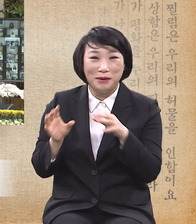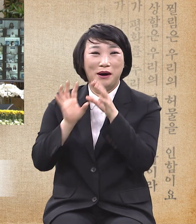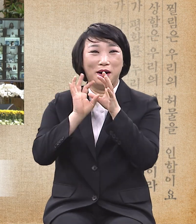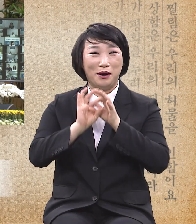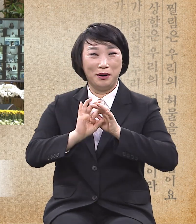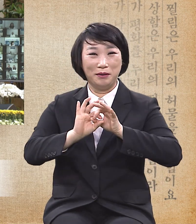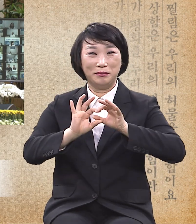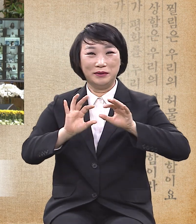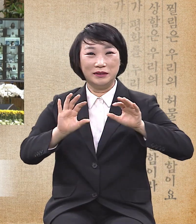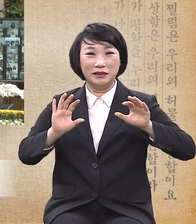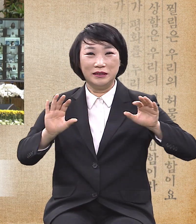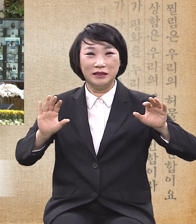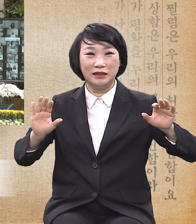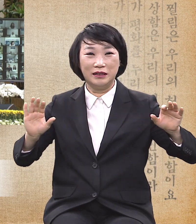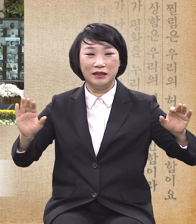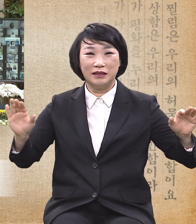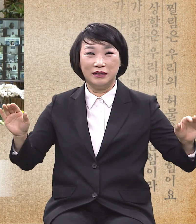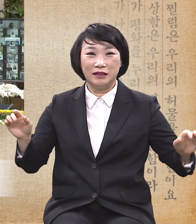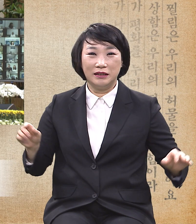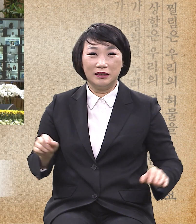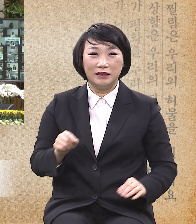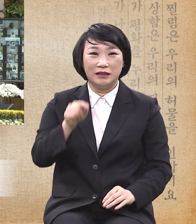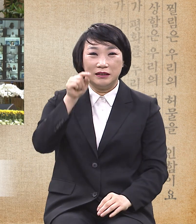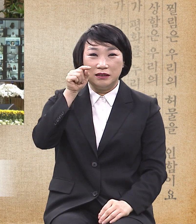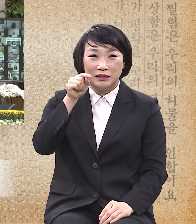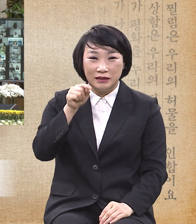주저함 없이